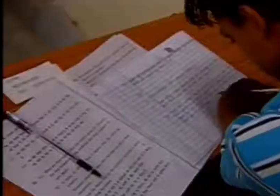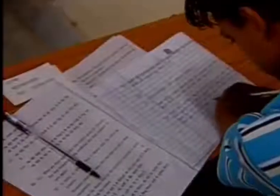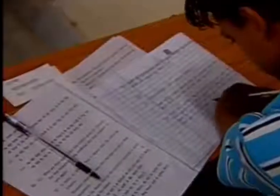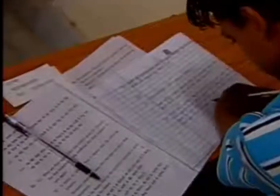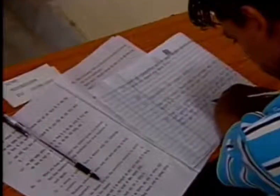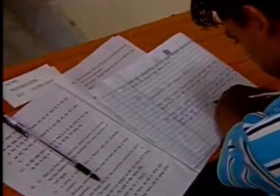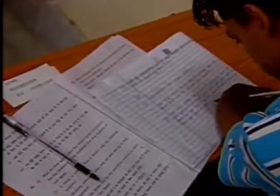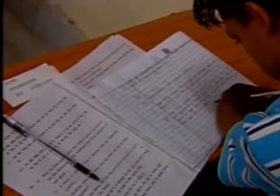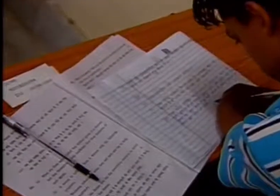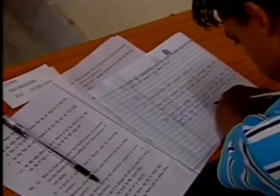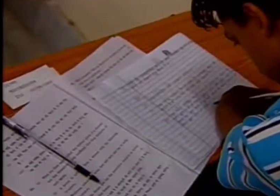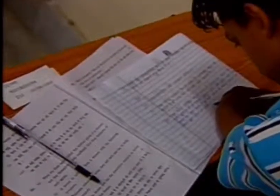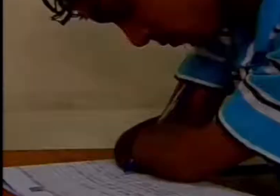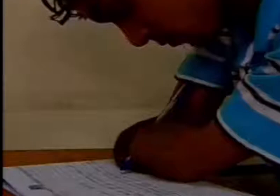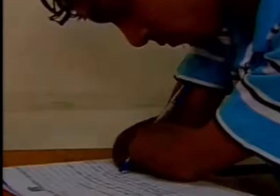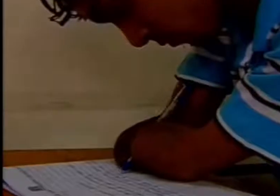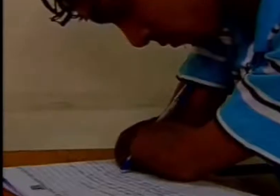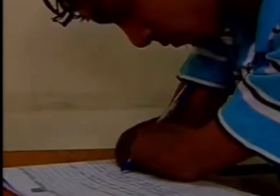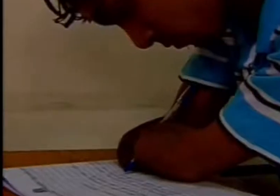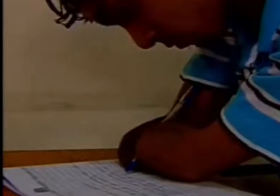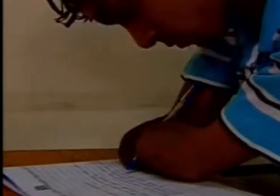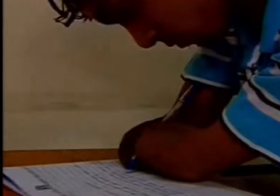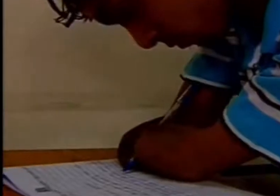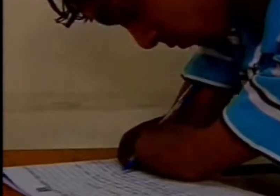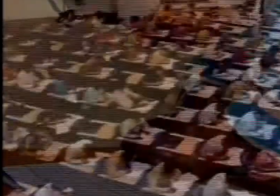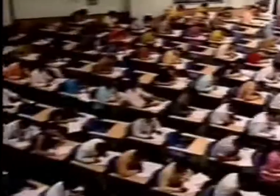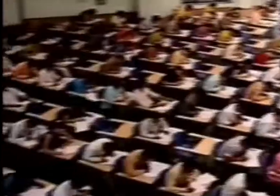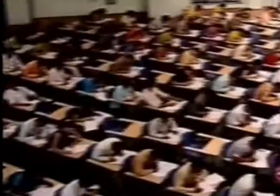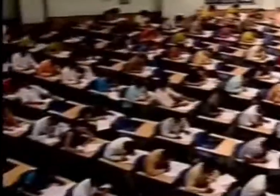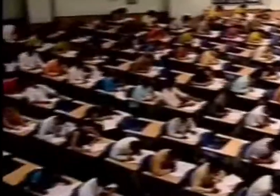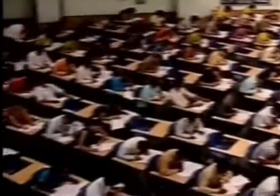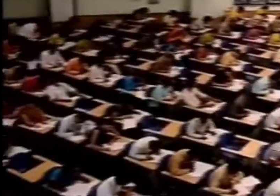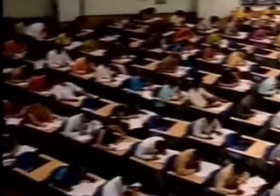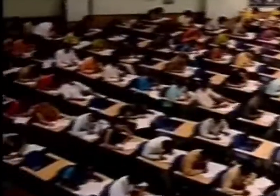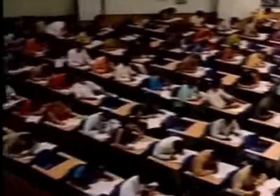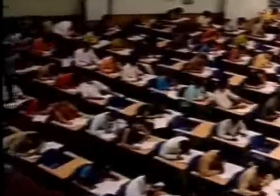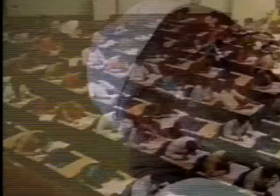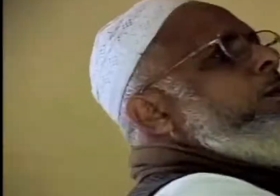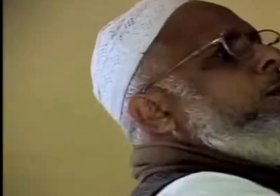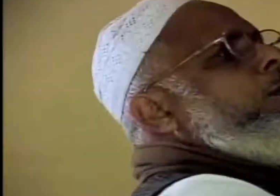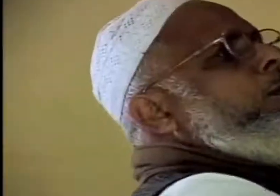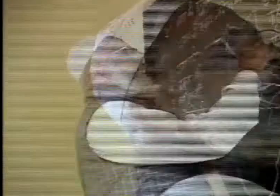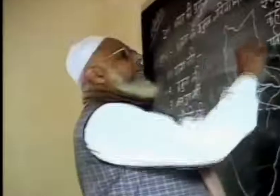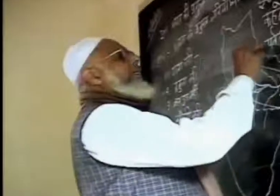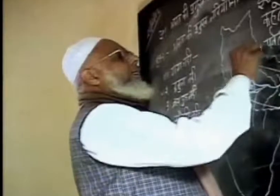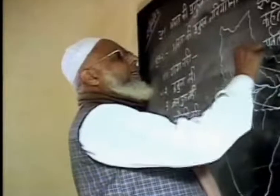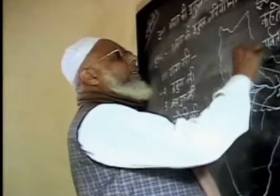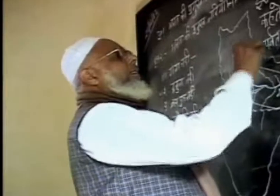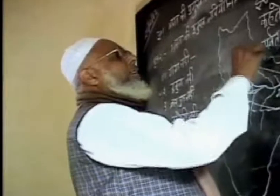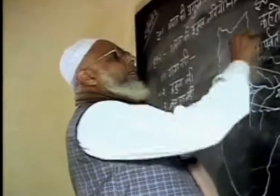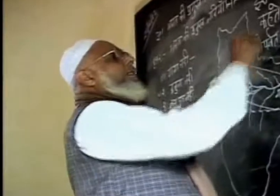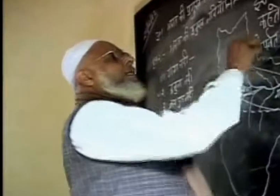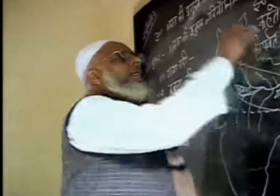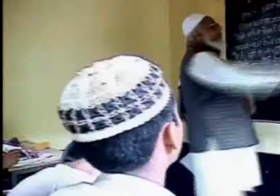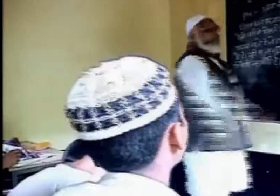फिर शिक्षा परीक्षा का अवसर एक बार ही क्यों